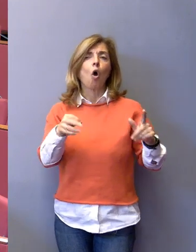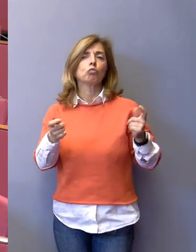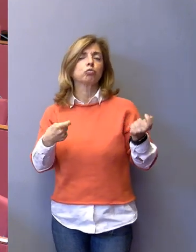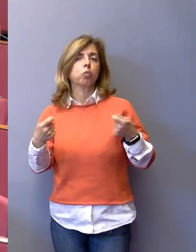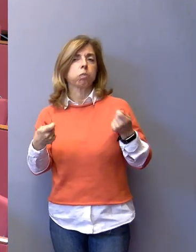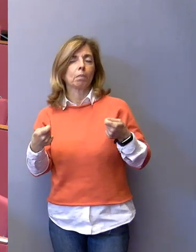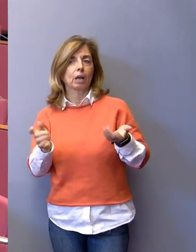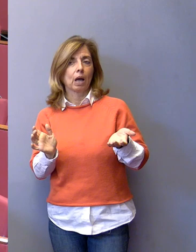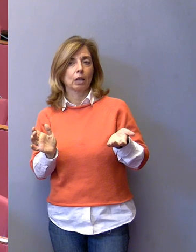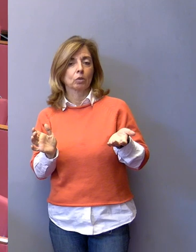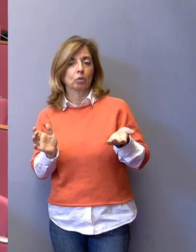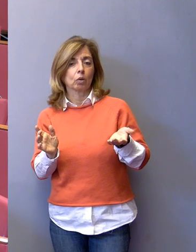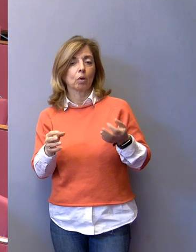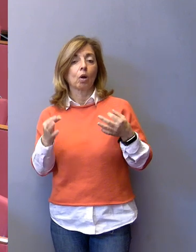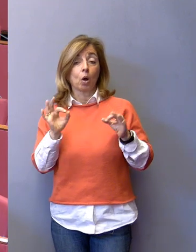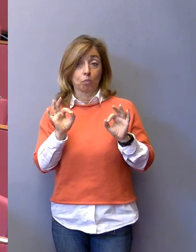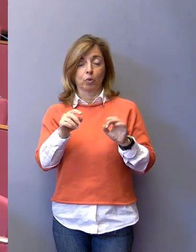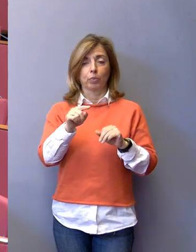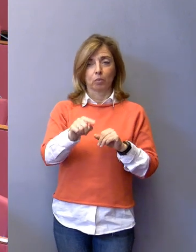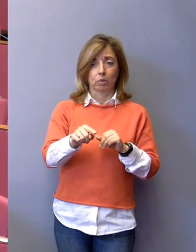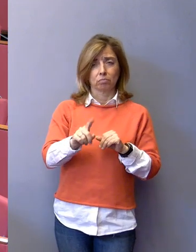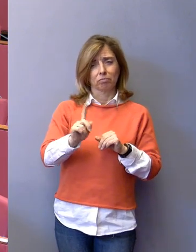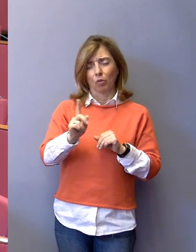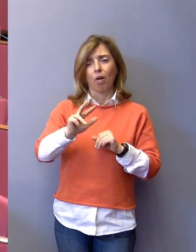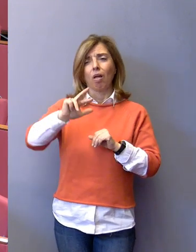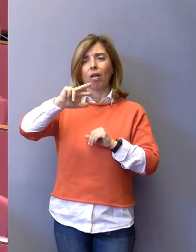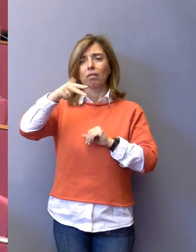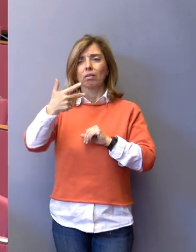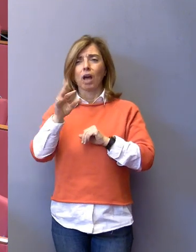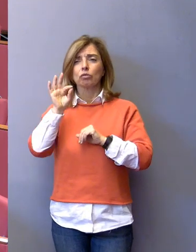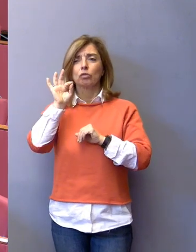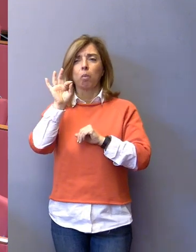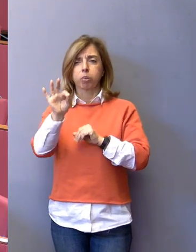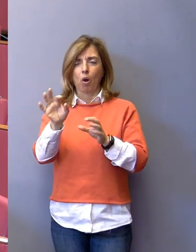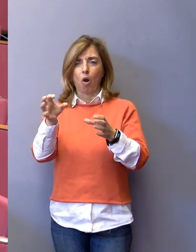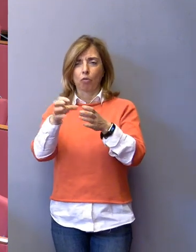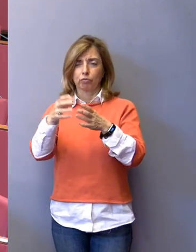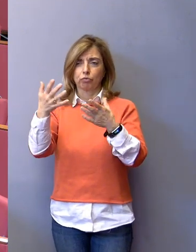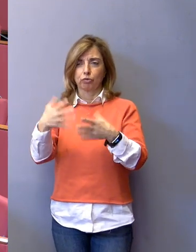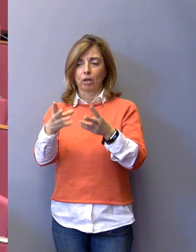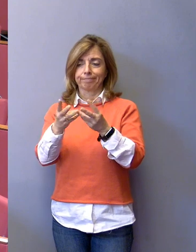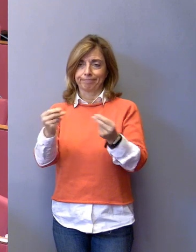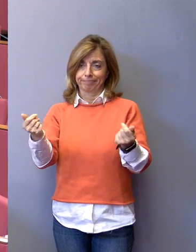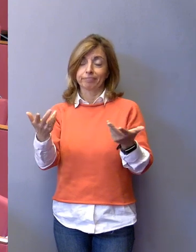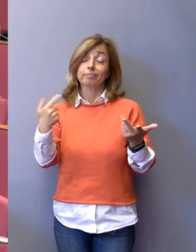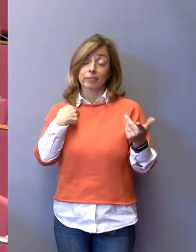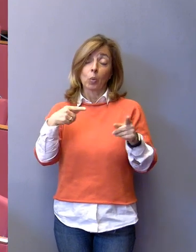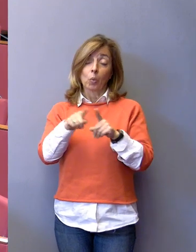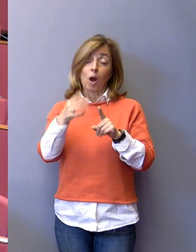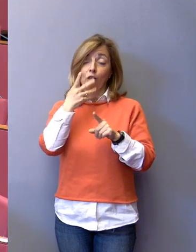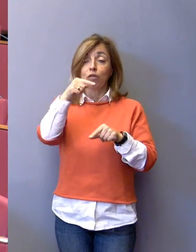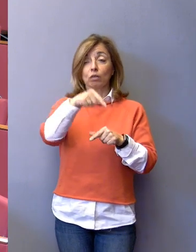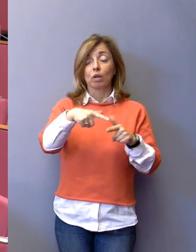proprio questo no il terzo Polo se è già sciolto come vorremmo Si sciogliessero anche molti supermercati nella nostra città ma non è